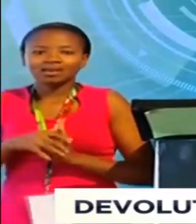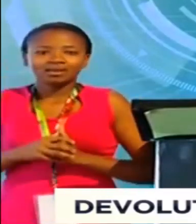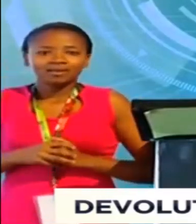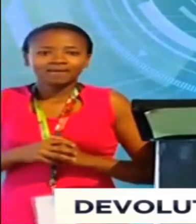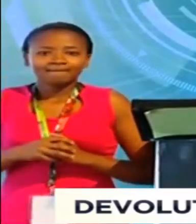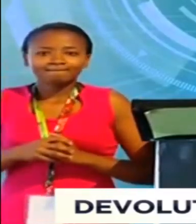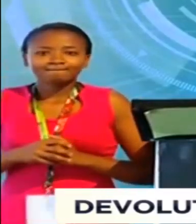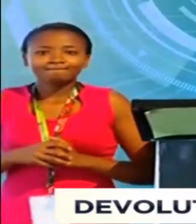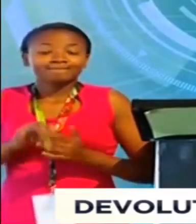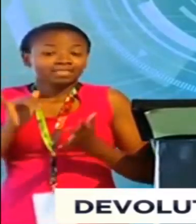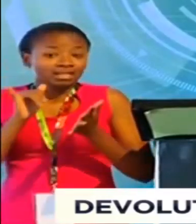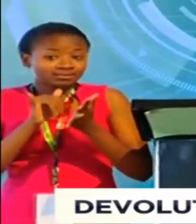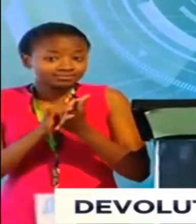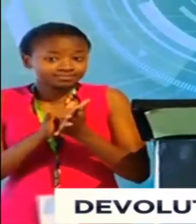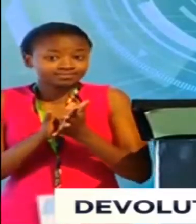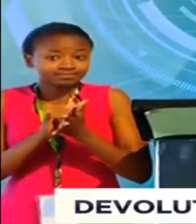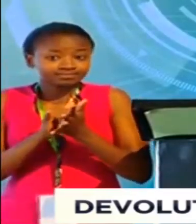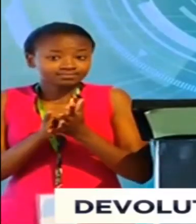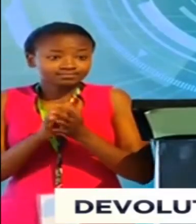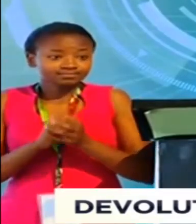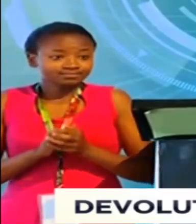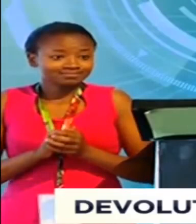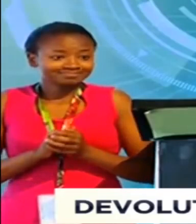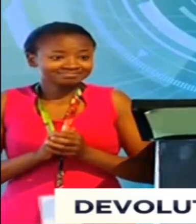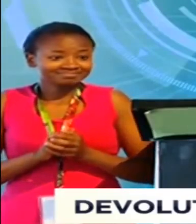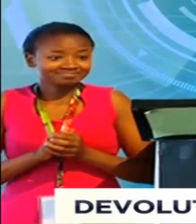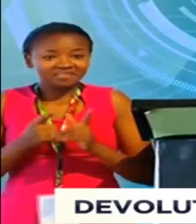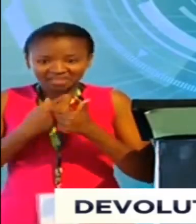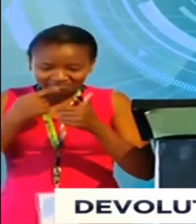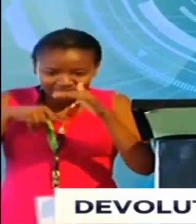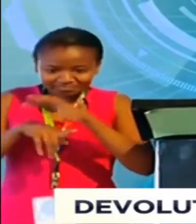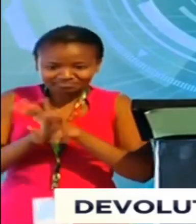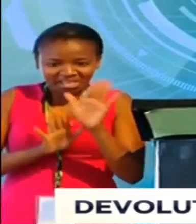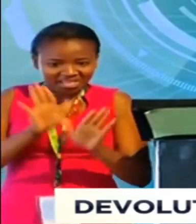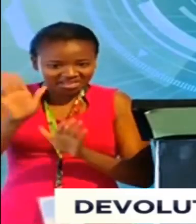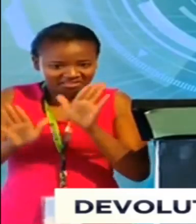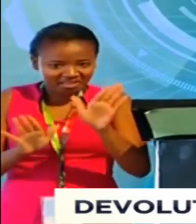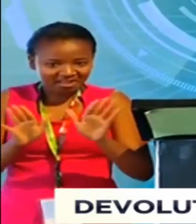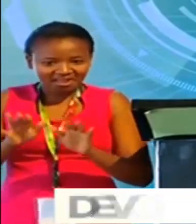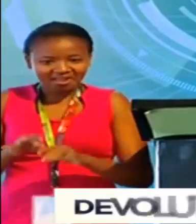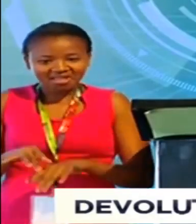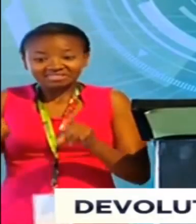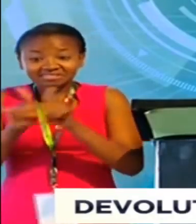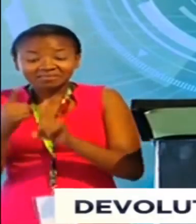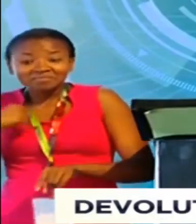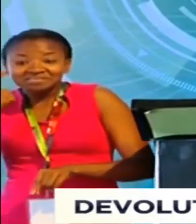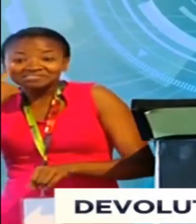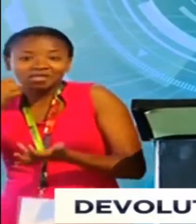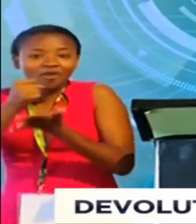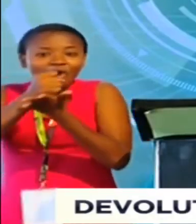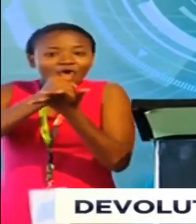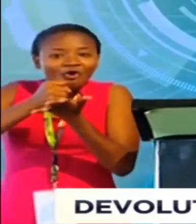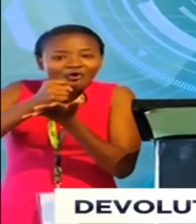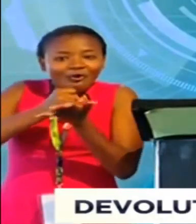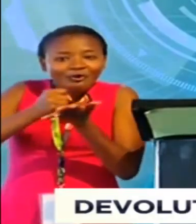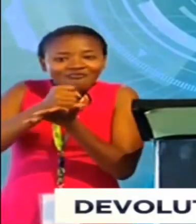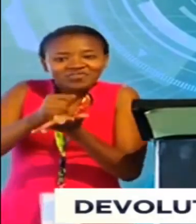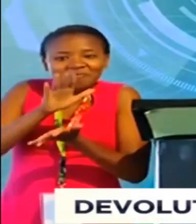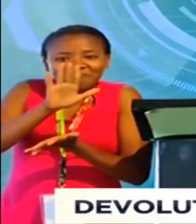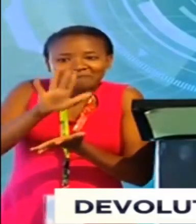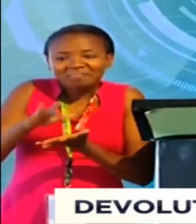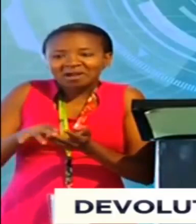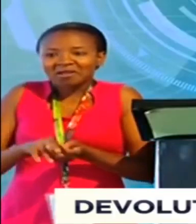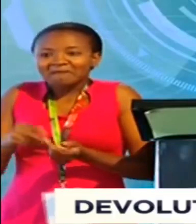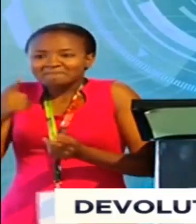kuona ya kwamba kaingia ya Kirinyaga, tukaona kahawa yao, tukaona